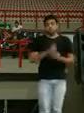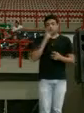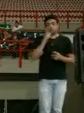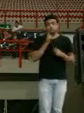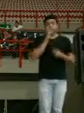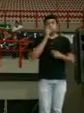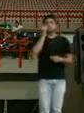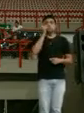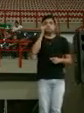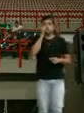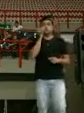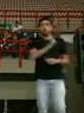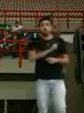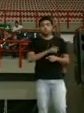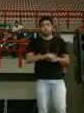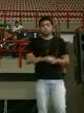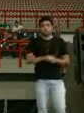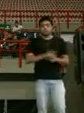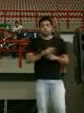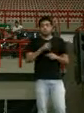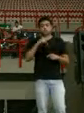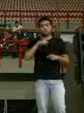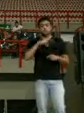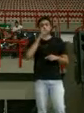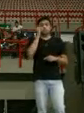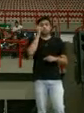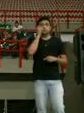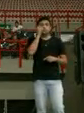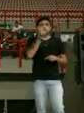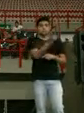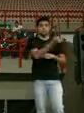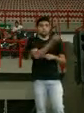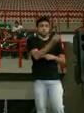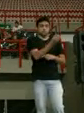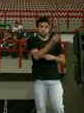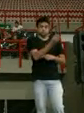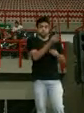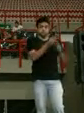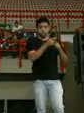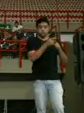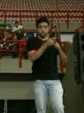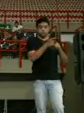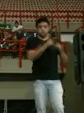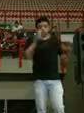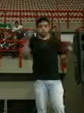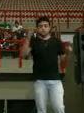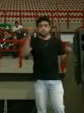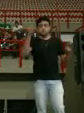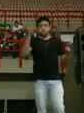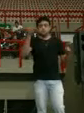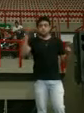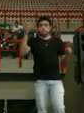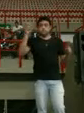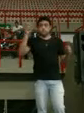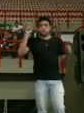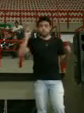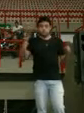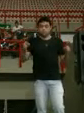agora. O gato consegue? O gato está entre quanto aí? 60 e vai até 65